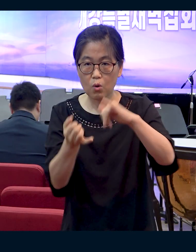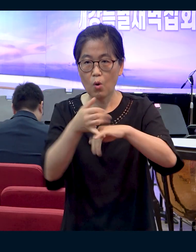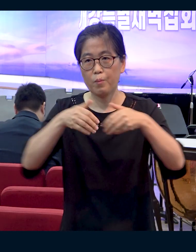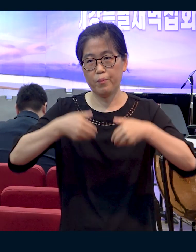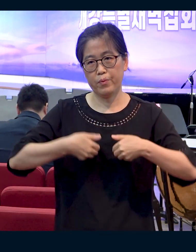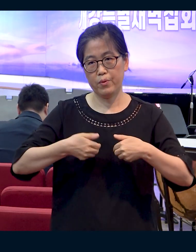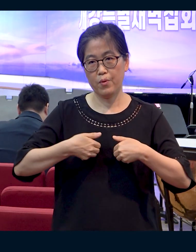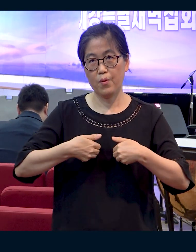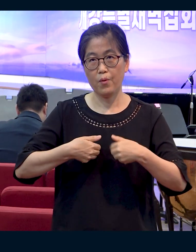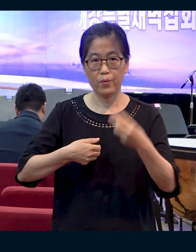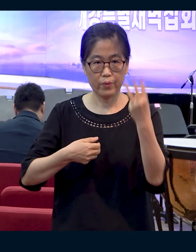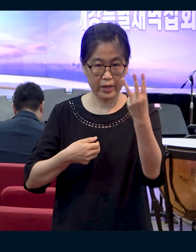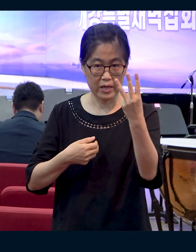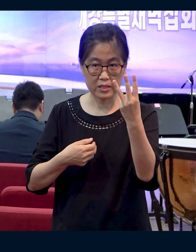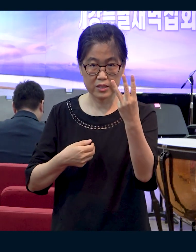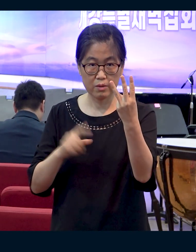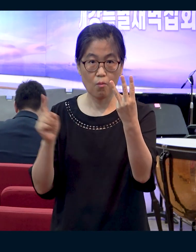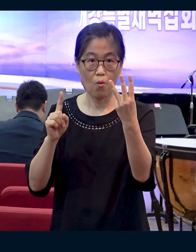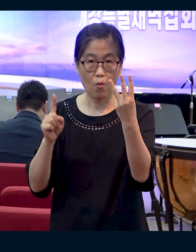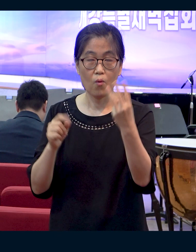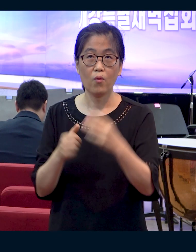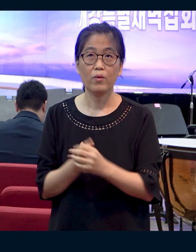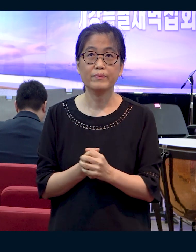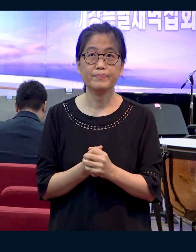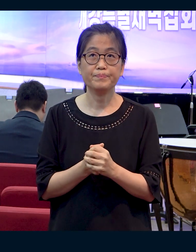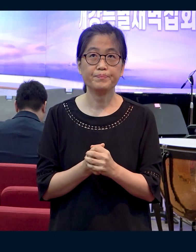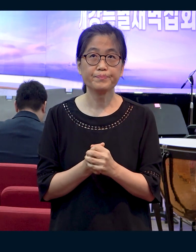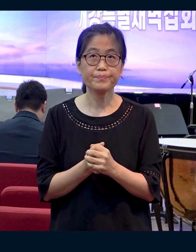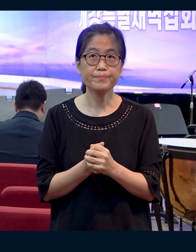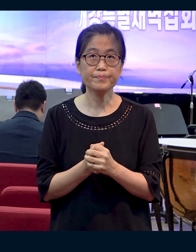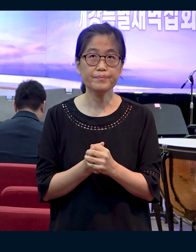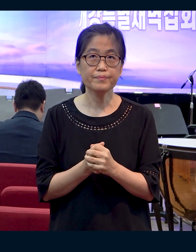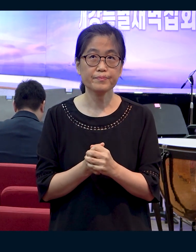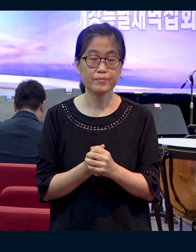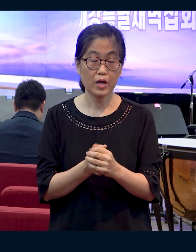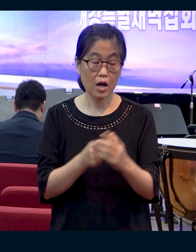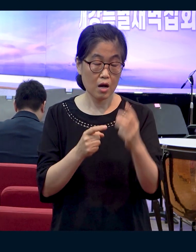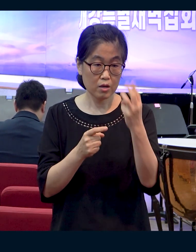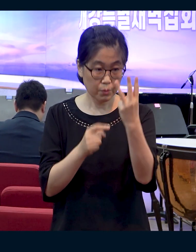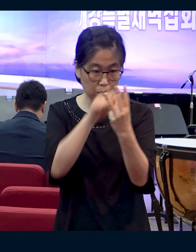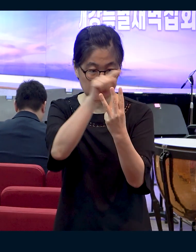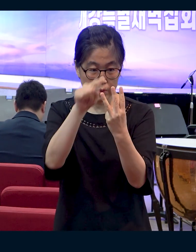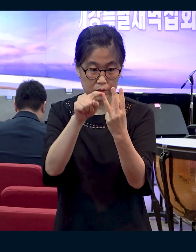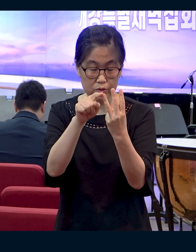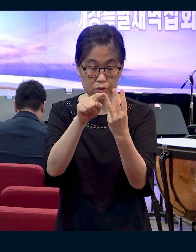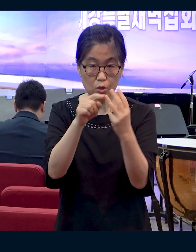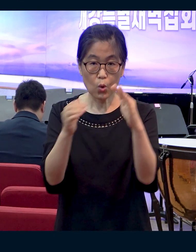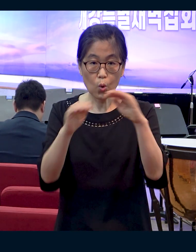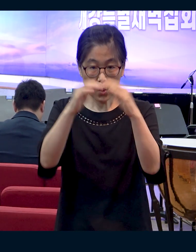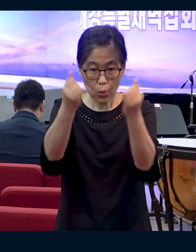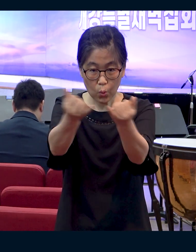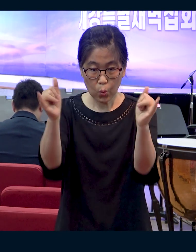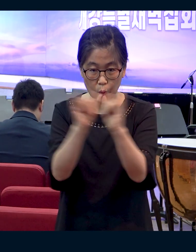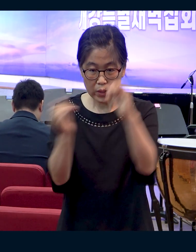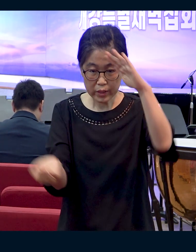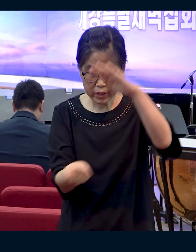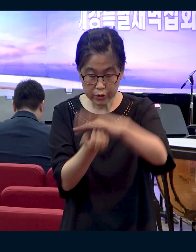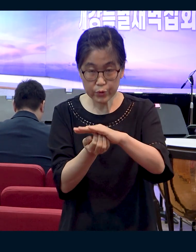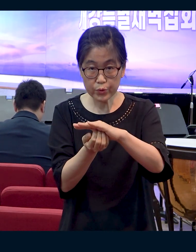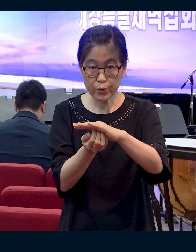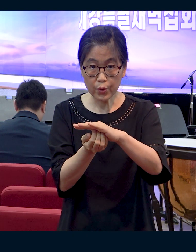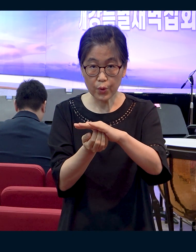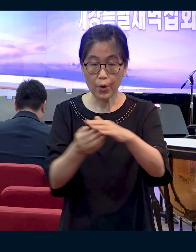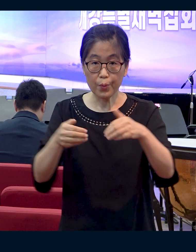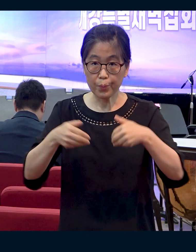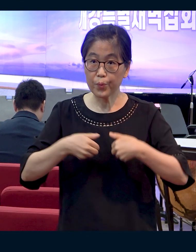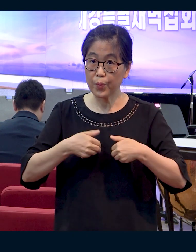요소, 이것을 붙들고 우리가 알고 이것을 갖다가 누리고 또 실행을 해야 한다는 것이죠. 공동체를 이룰 수